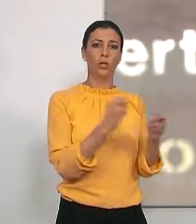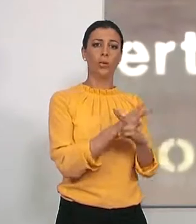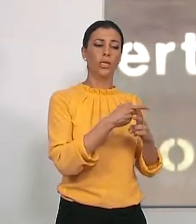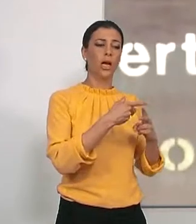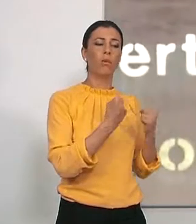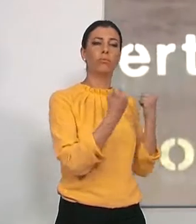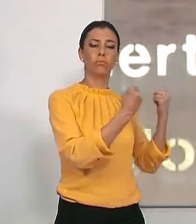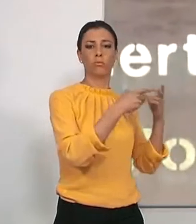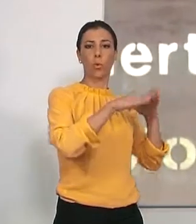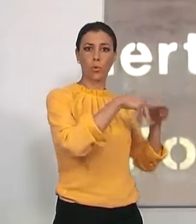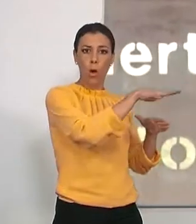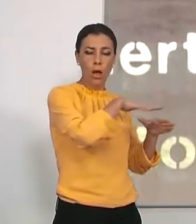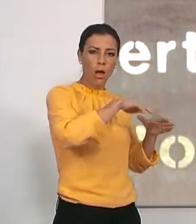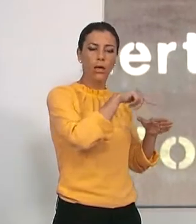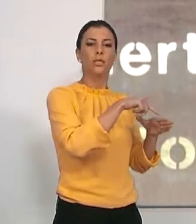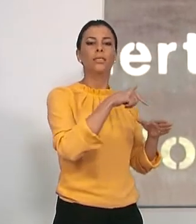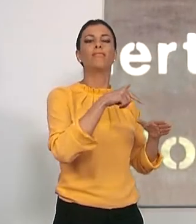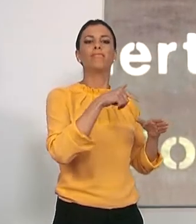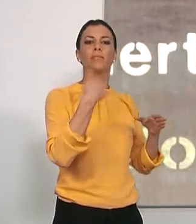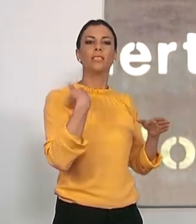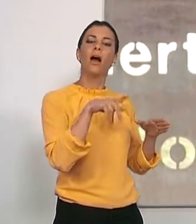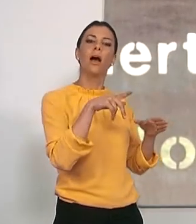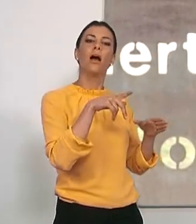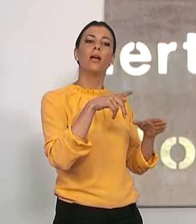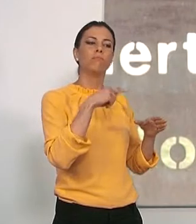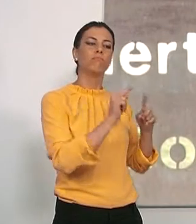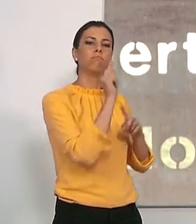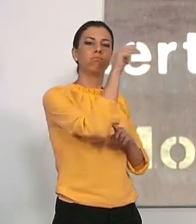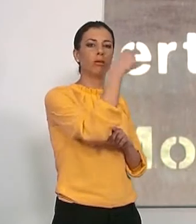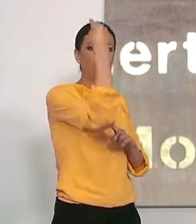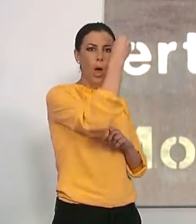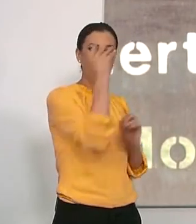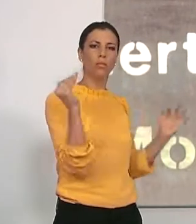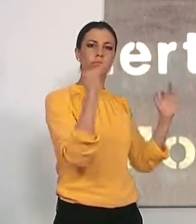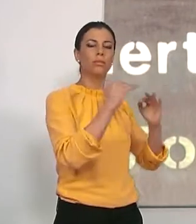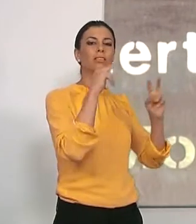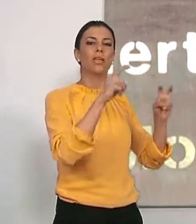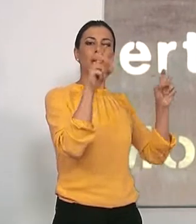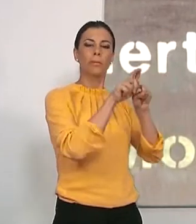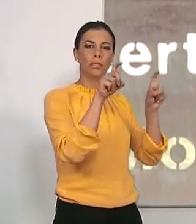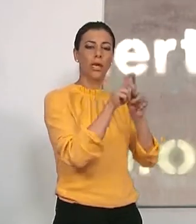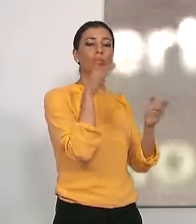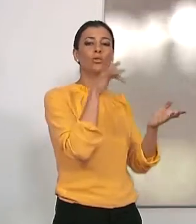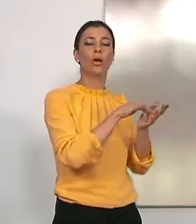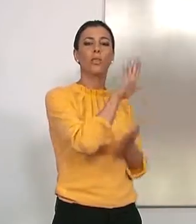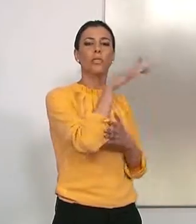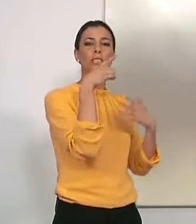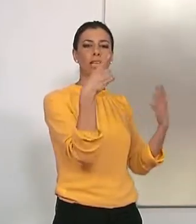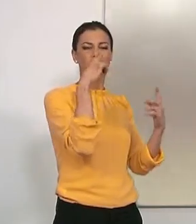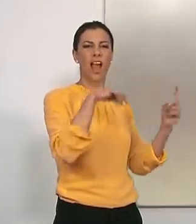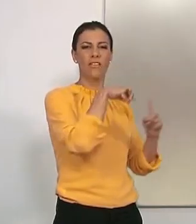la autoridad de oportunidad formó parte de una nueva jornada empresarial en marruecos coincidiendo con el